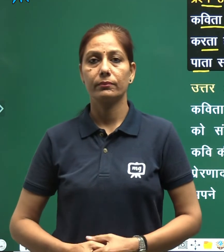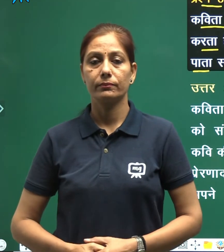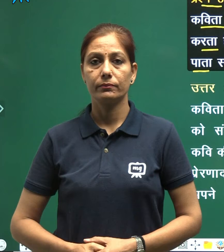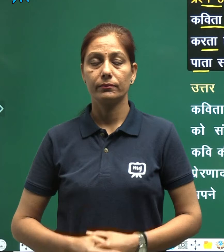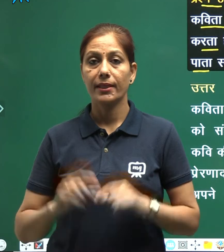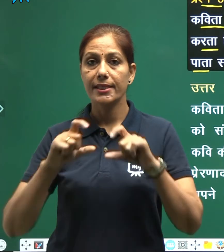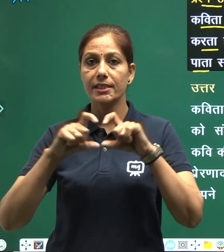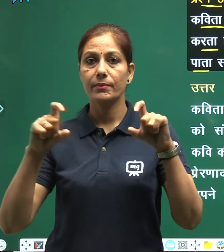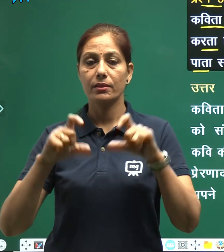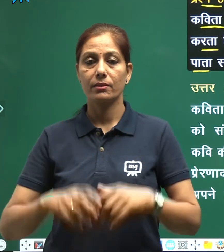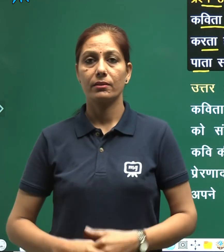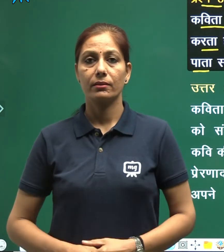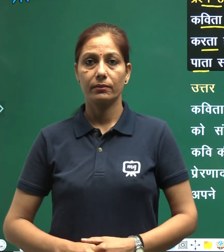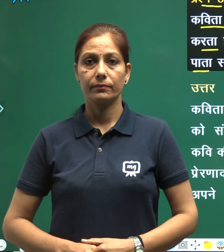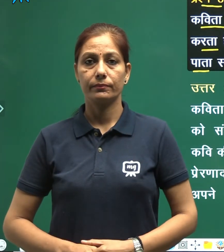स्पष्ट कीजिए।